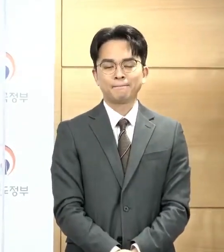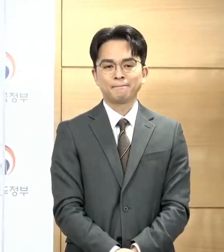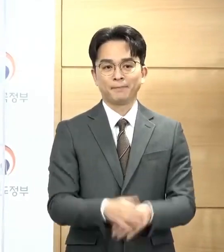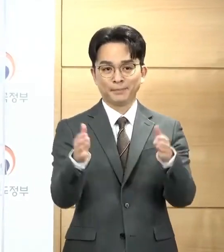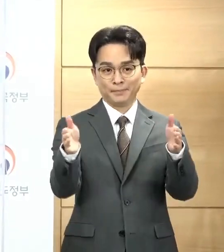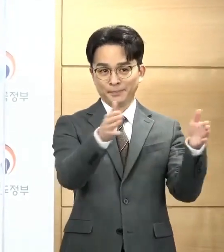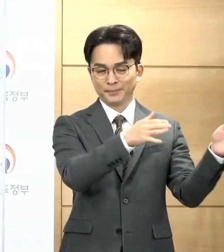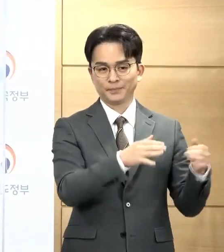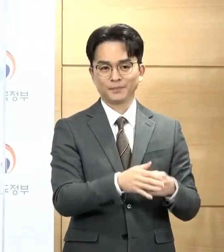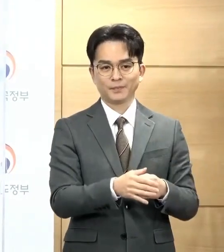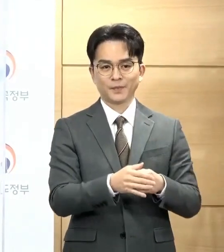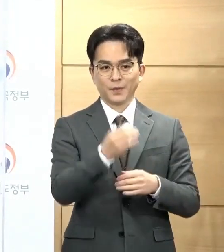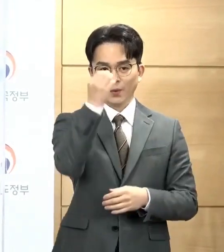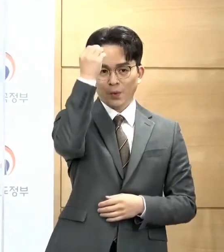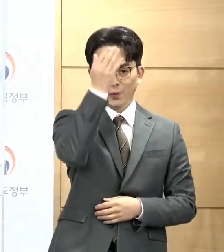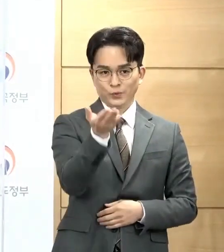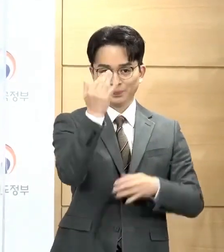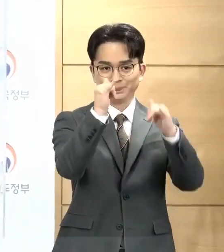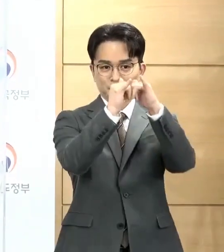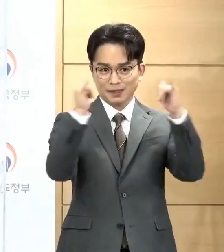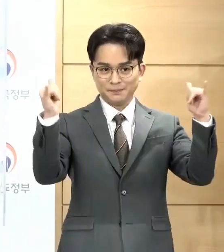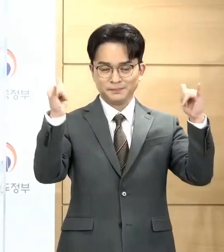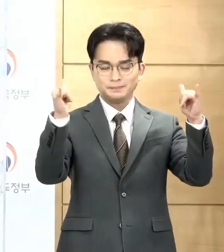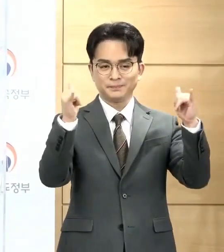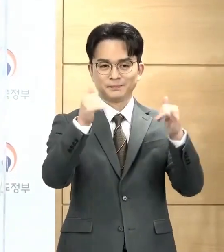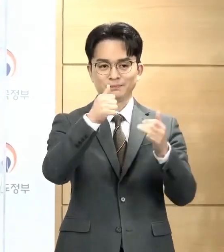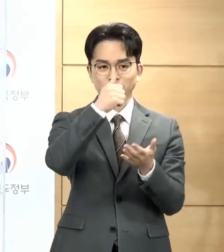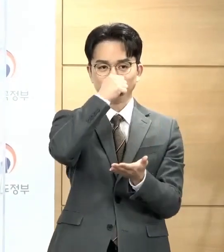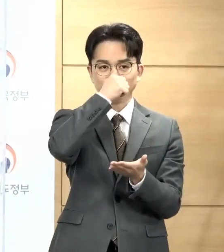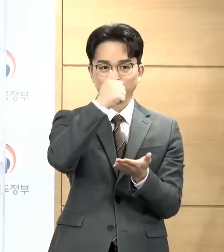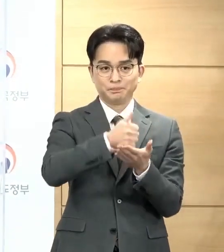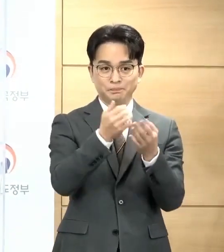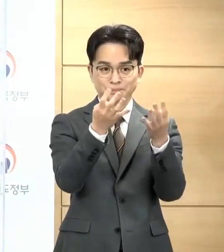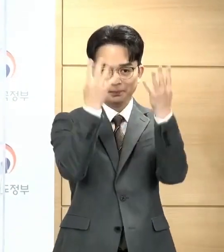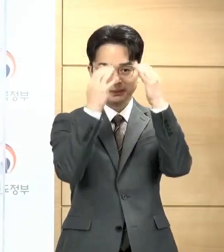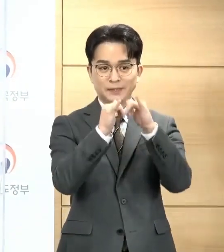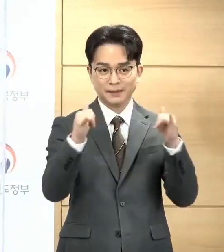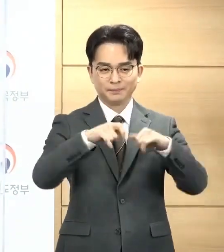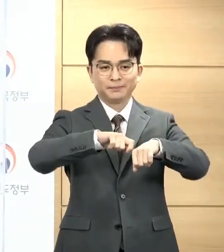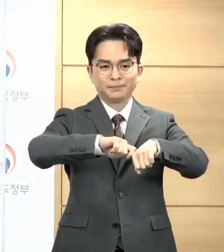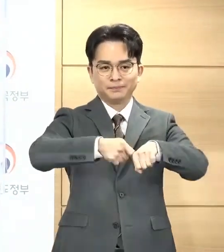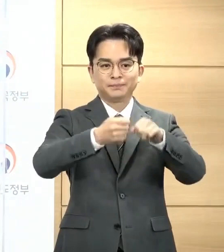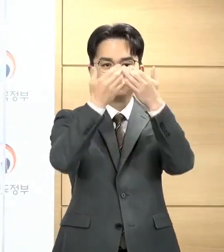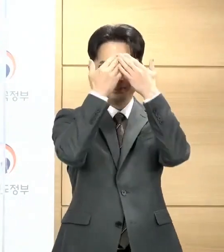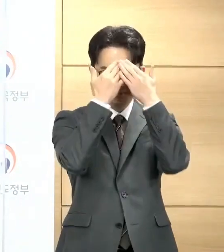다음으로 일부 공직자들도 이번 사면 대상의 포함하였습니다